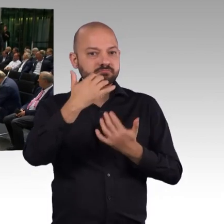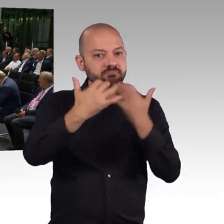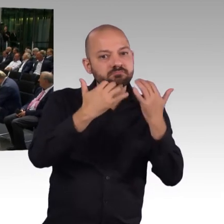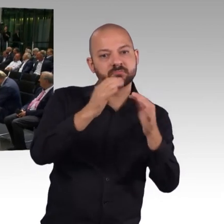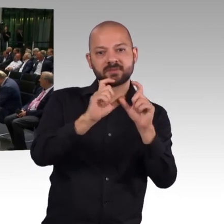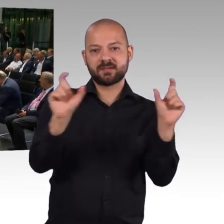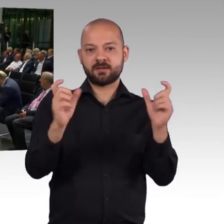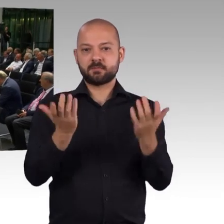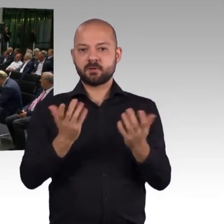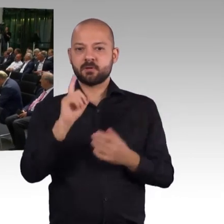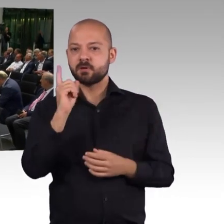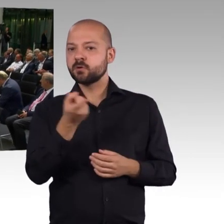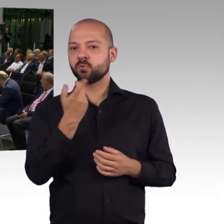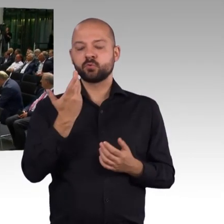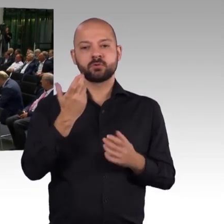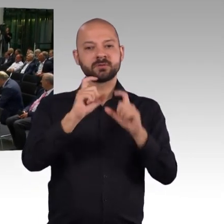Die Union benutzt das